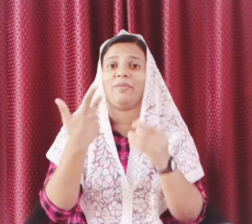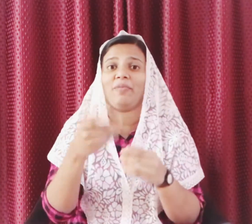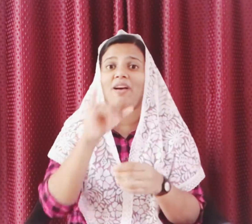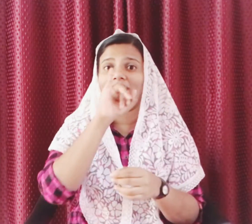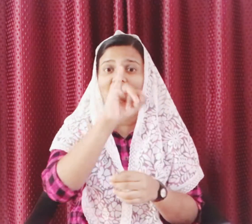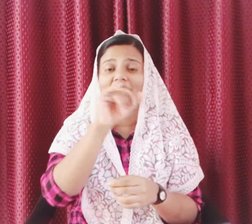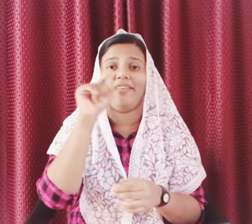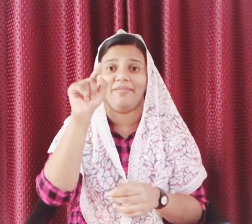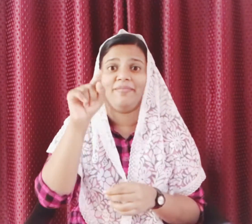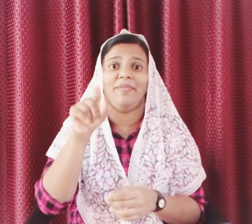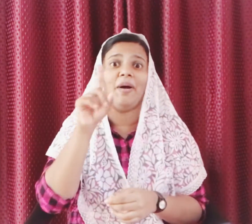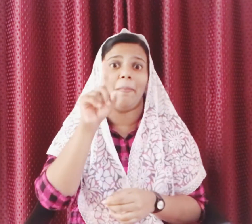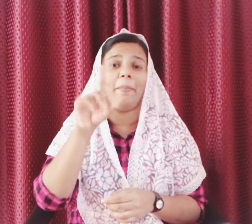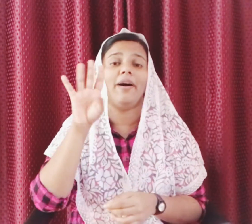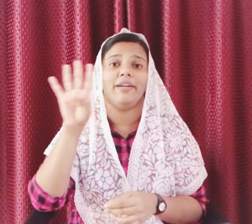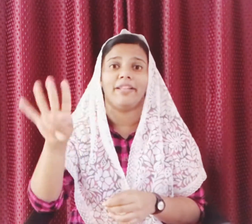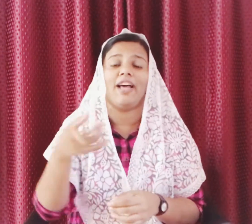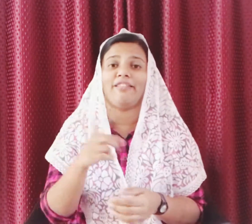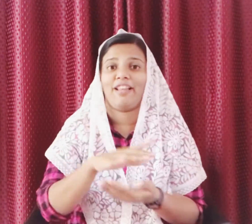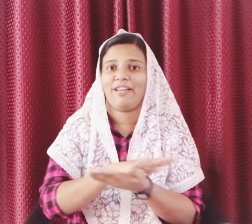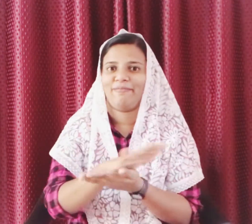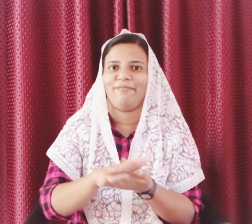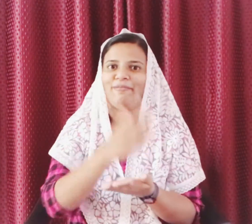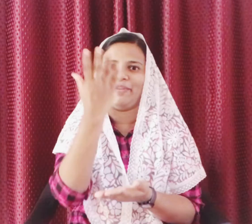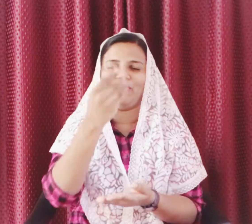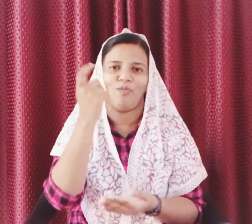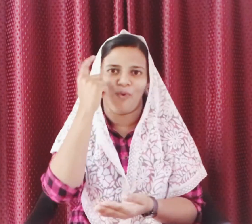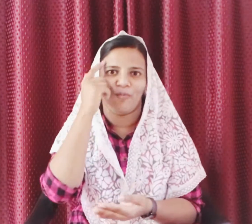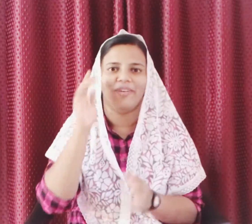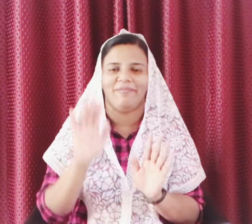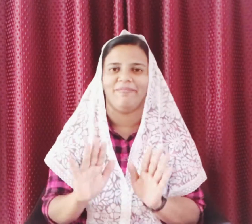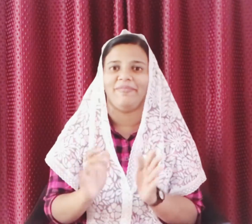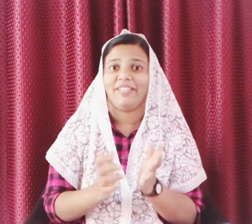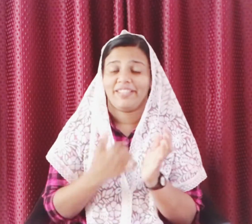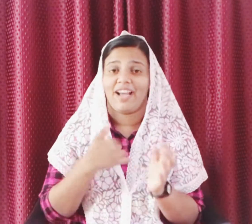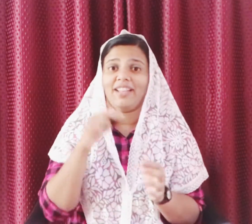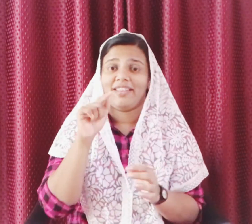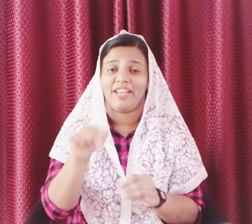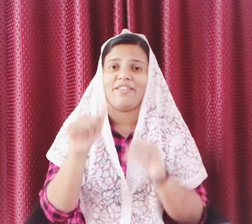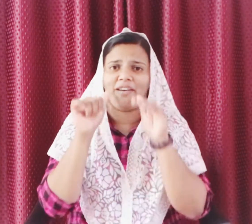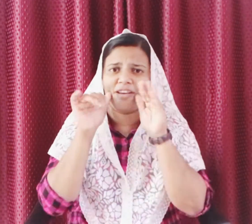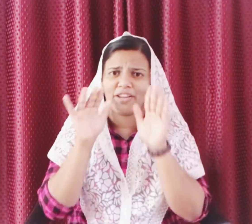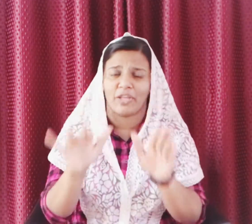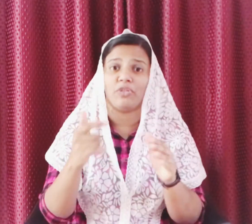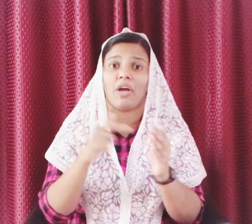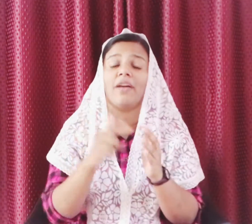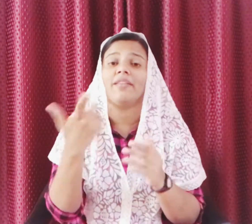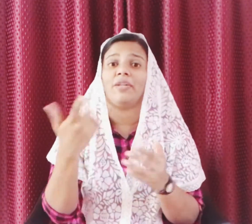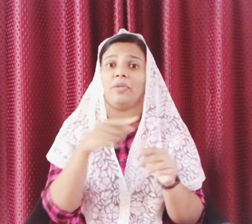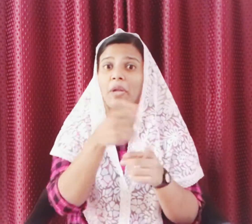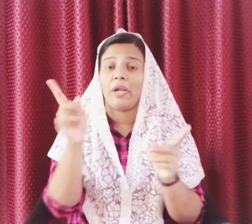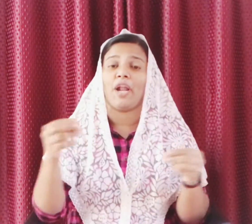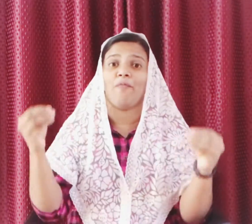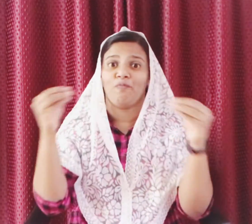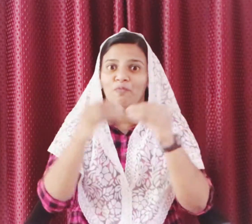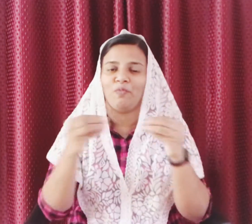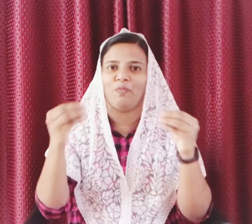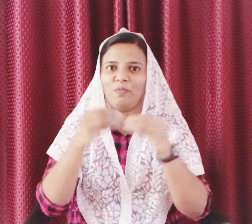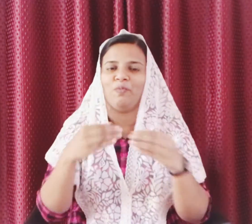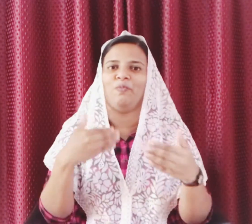6-ാം അധ്യായം അതിൻ്റെ 14-ാമത്തെ വാക്യമാണ് പരിശുദ്ധാത്മാവ് നമ്മളെ ഓർപ്പിച്ചത്. ഞാൻ നിന്നെ അനുഗ്രഹിക്കുകയും നിന്നെ വർദ്ധിപ്പിക്കുകയും ചെയ്യും. ഹല്ലേലൂയ. ഞാൻ